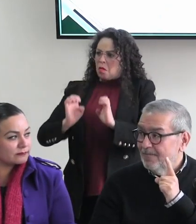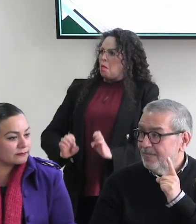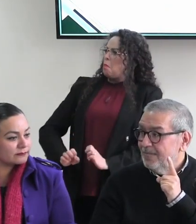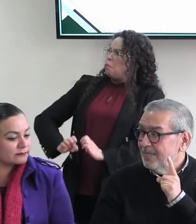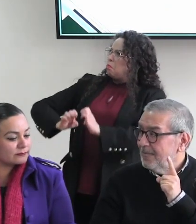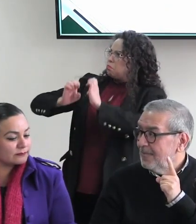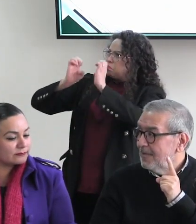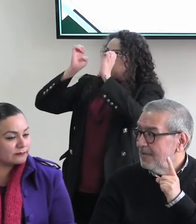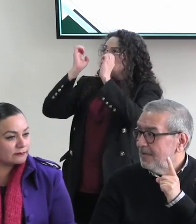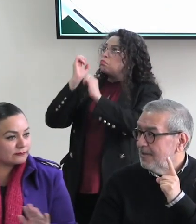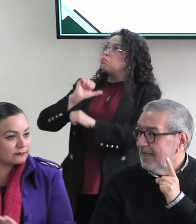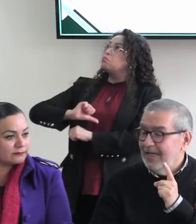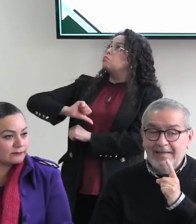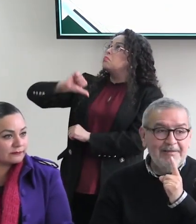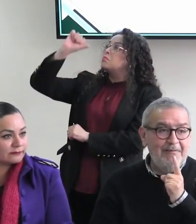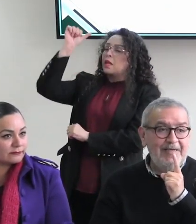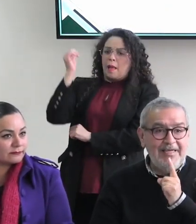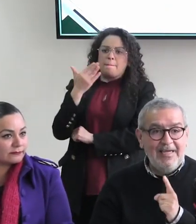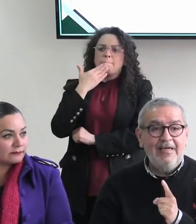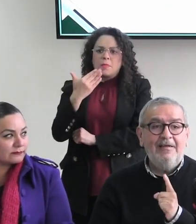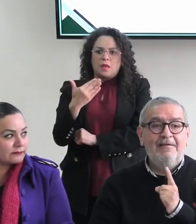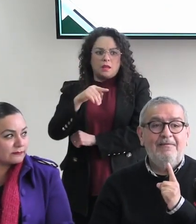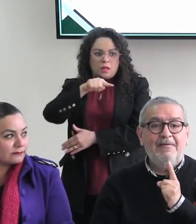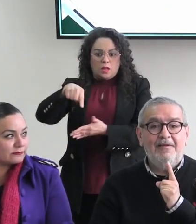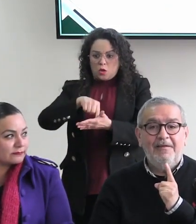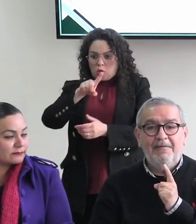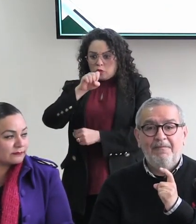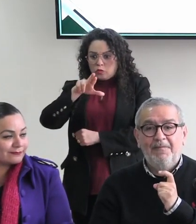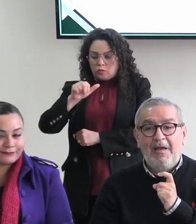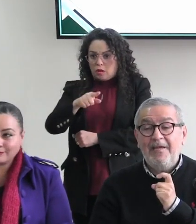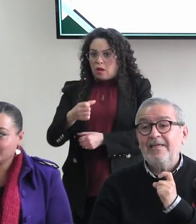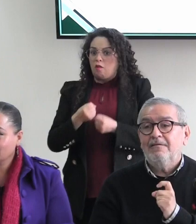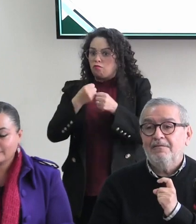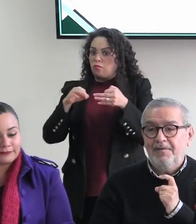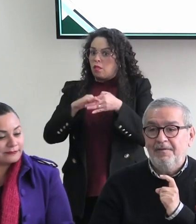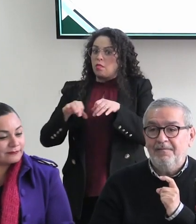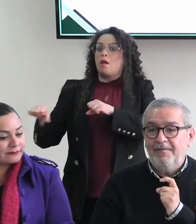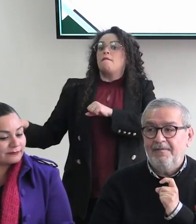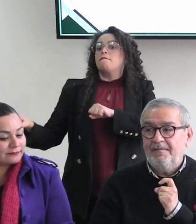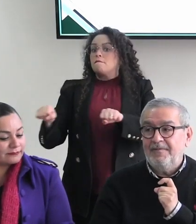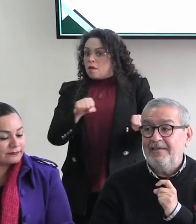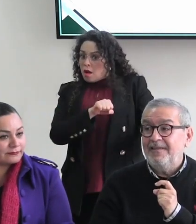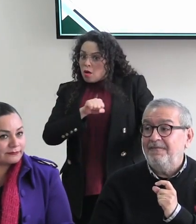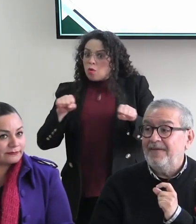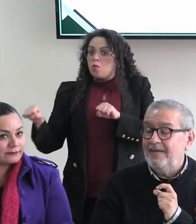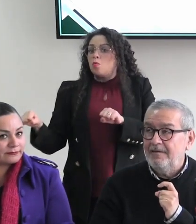sísmica que debería haber